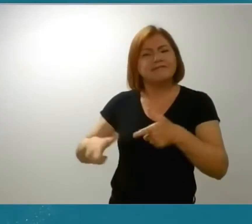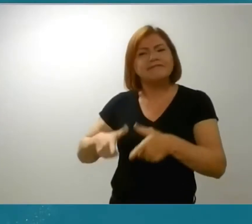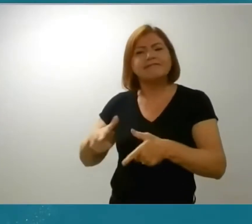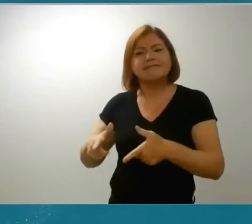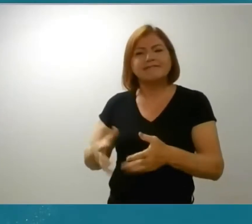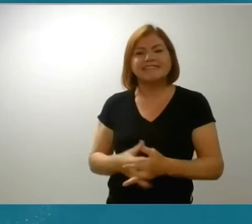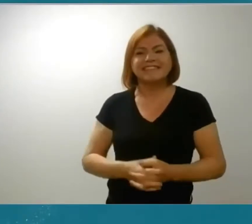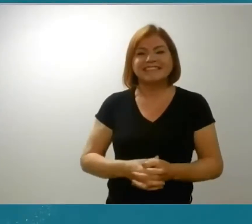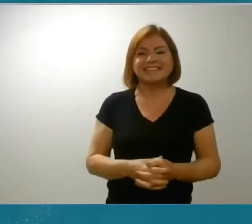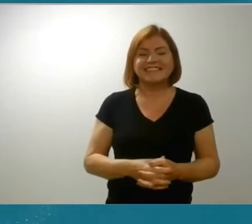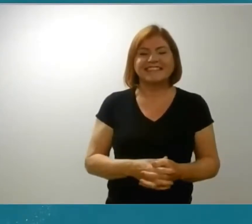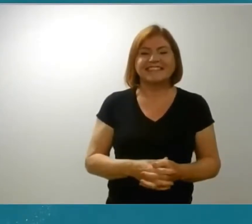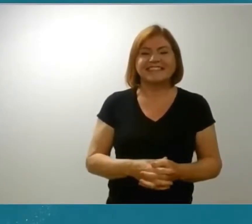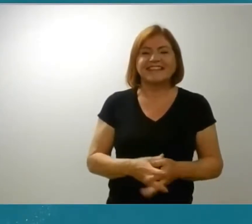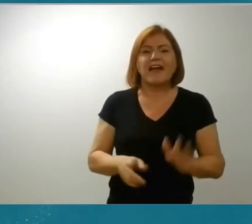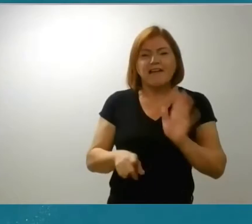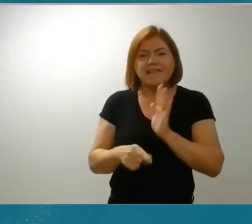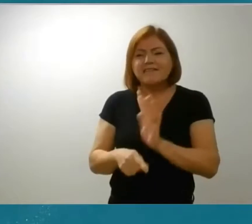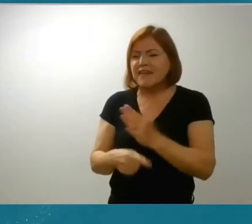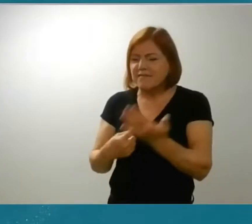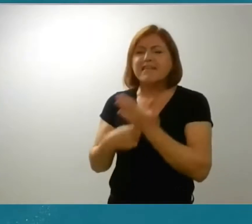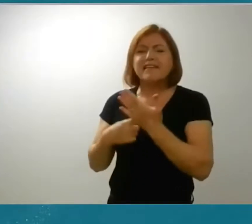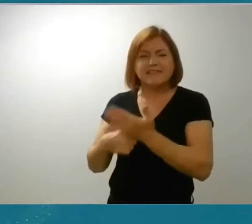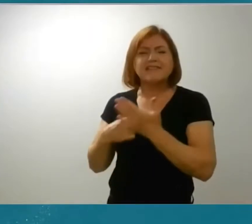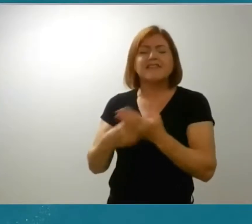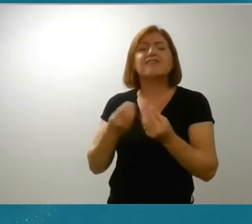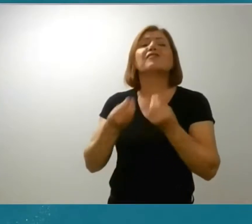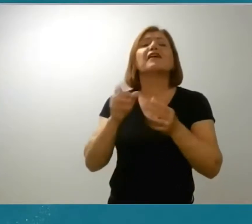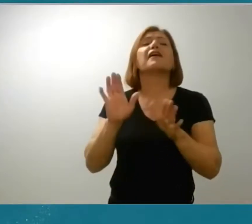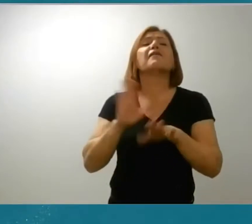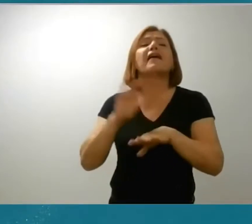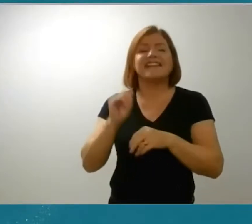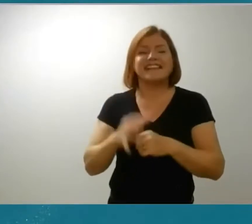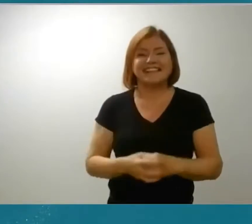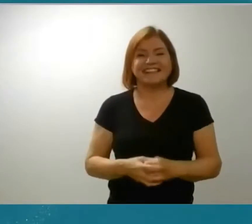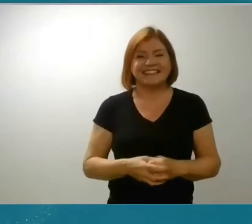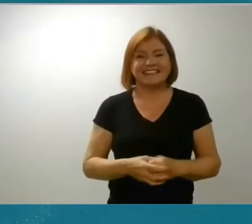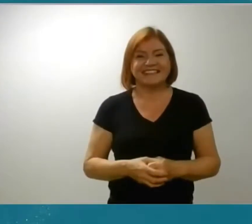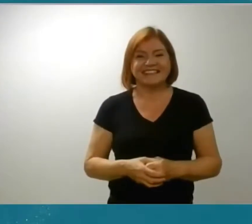Já foi para mãe, já? Né? Mulher mãe, mulher...